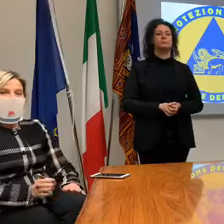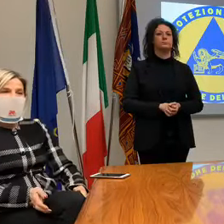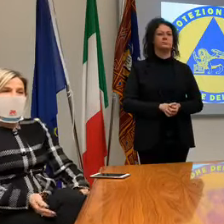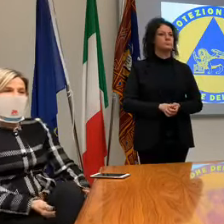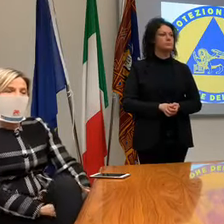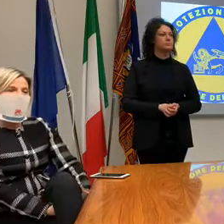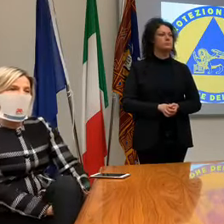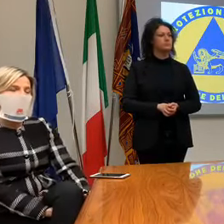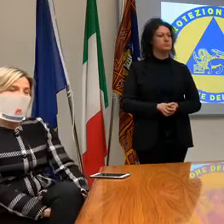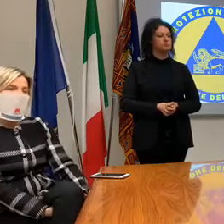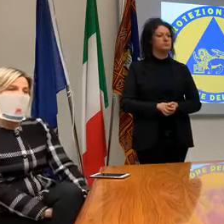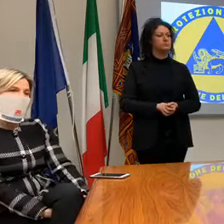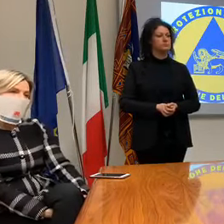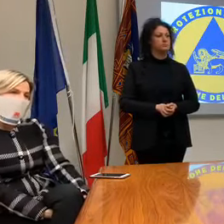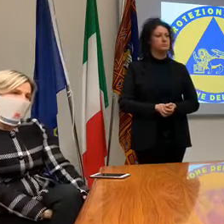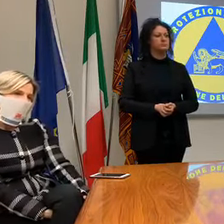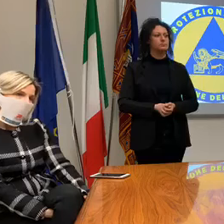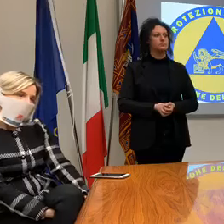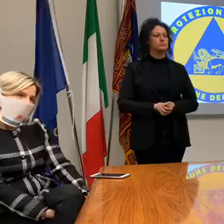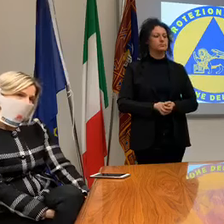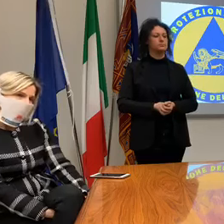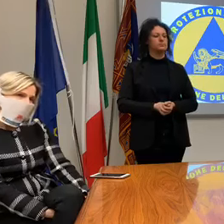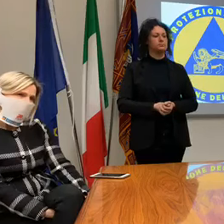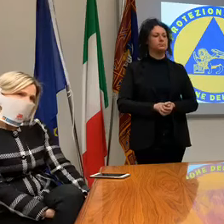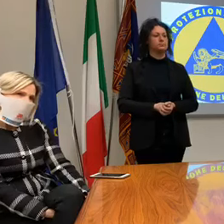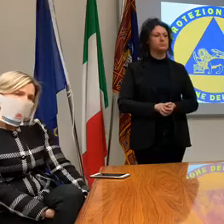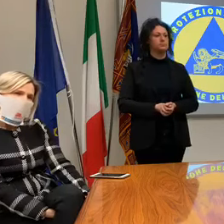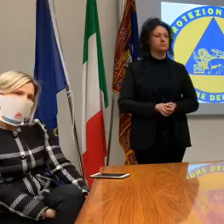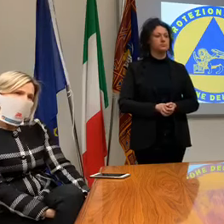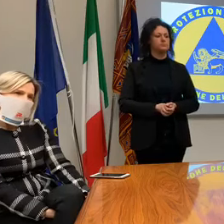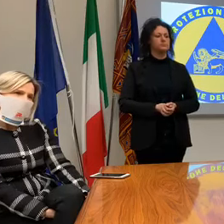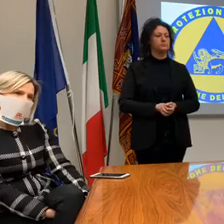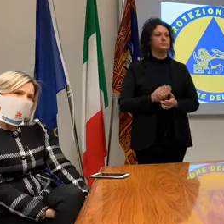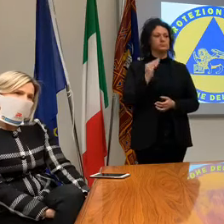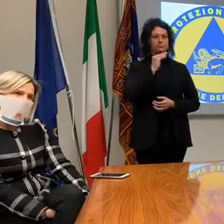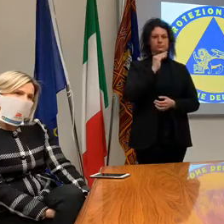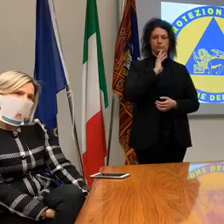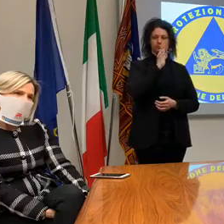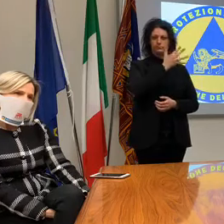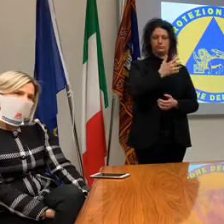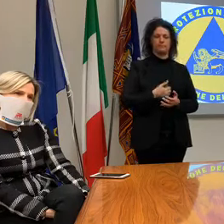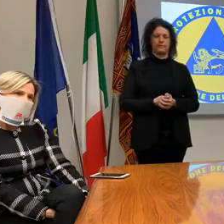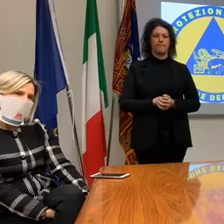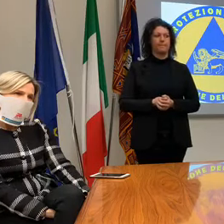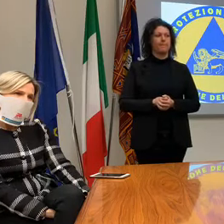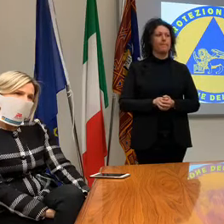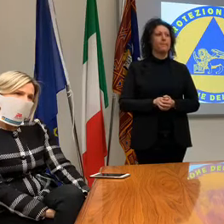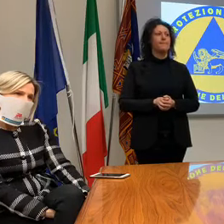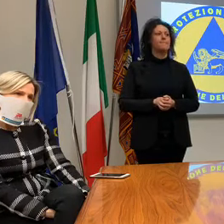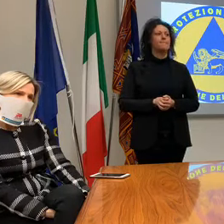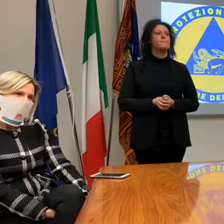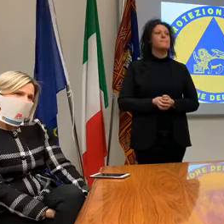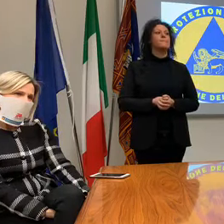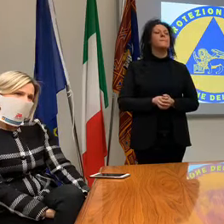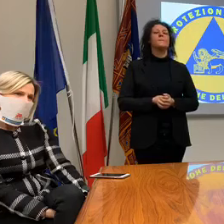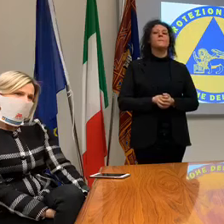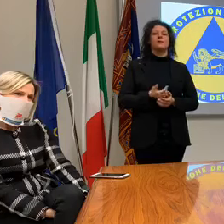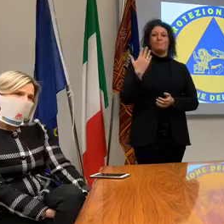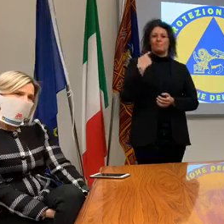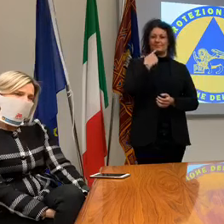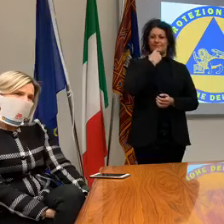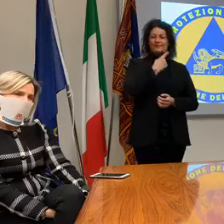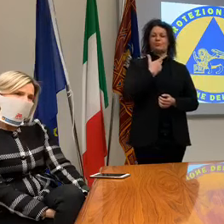come sempre. Ecco, a proposito della videoconferenza con Conte di cui prima ci hai